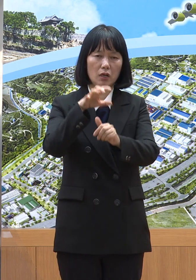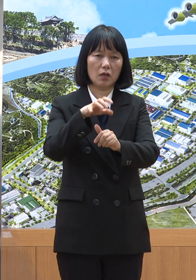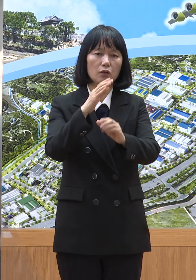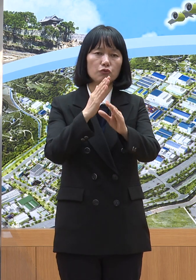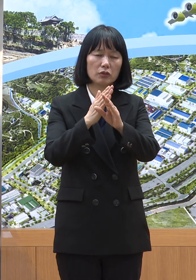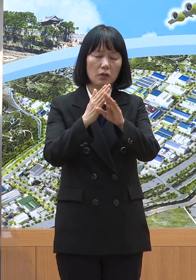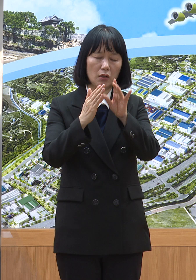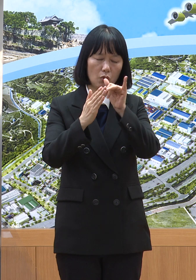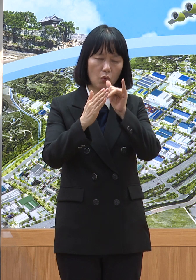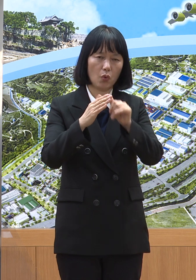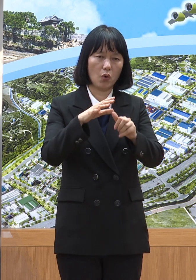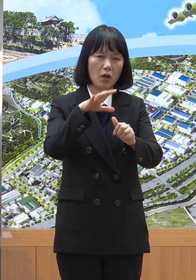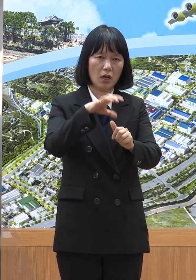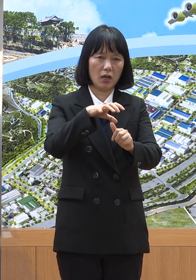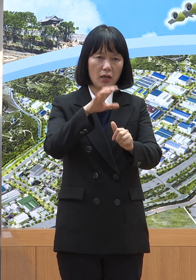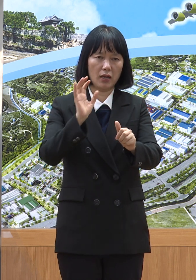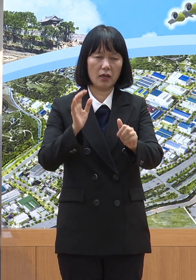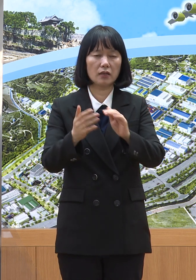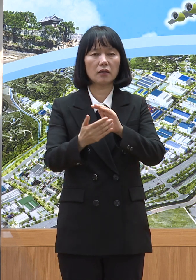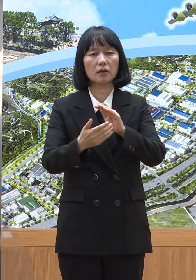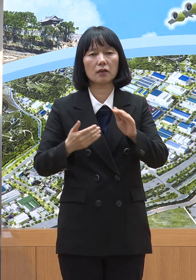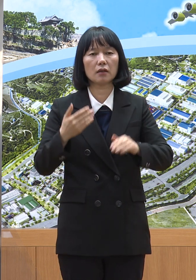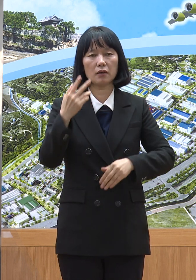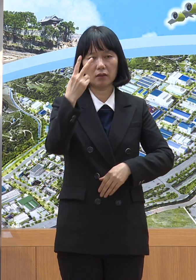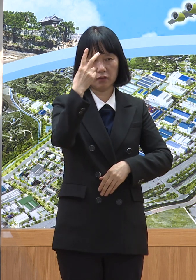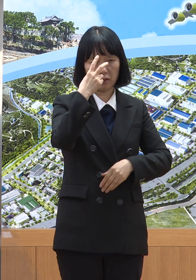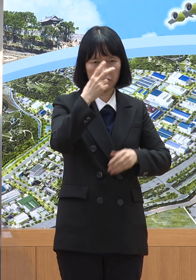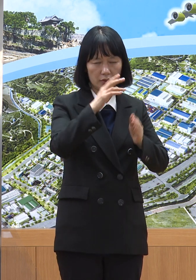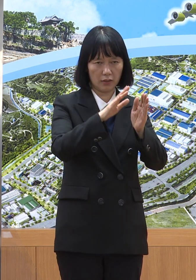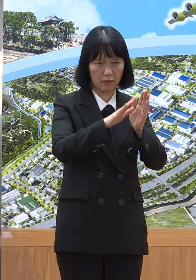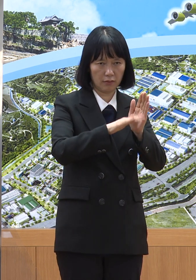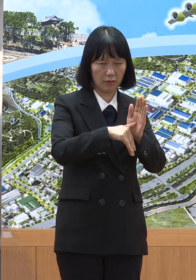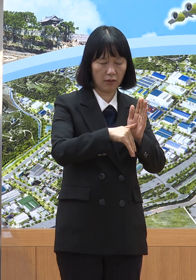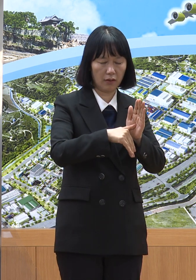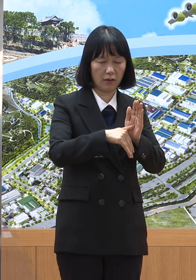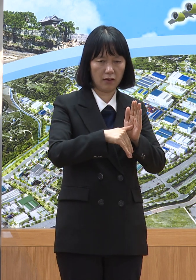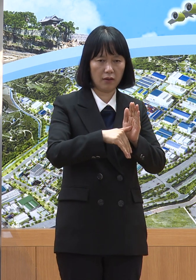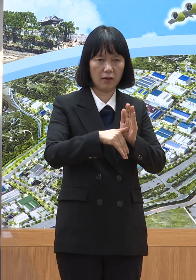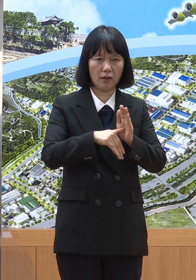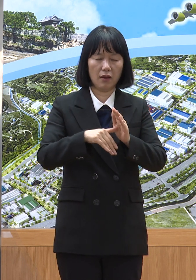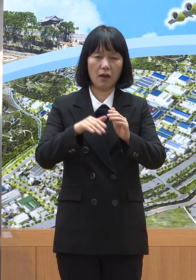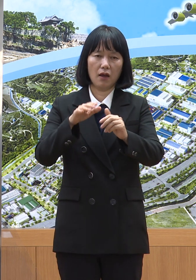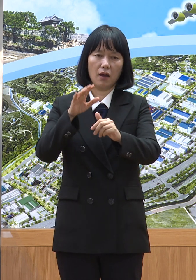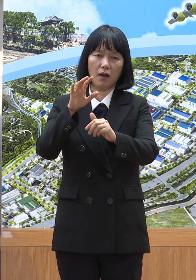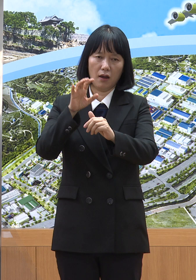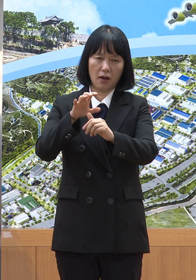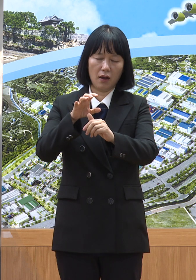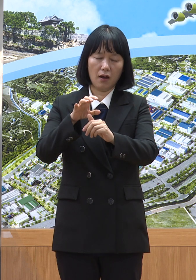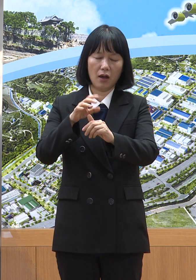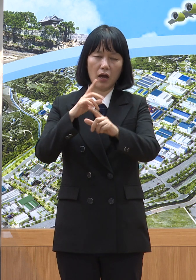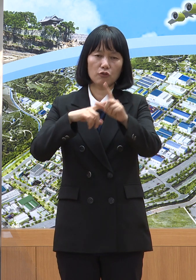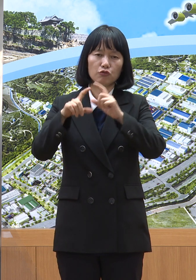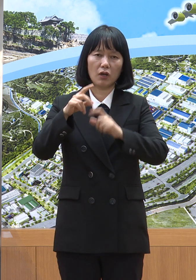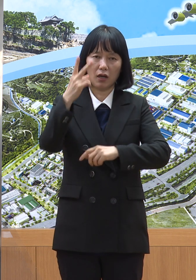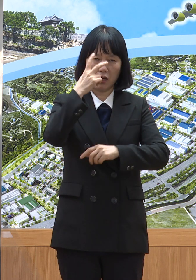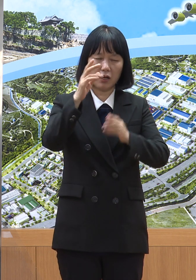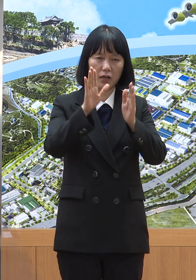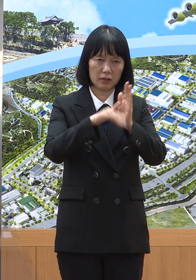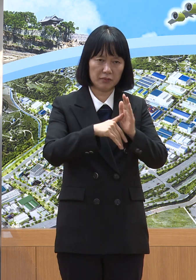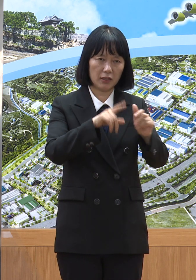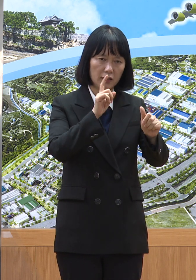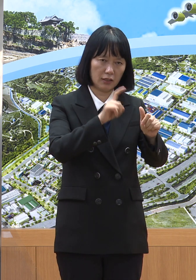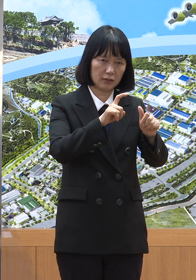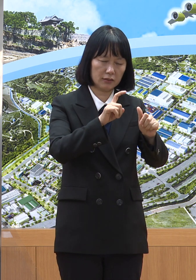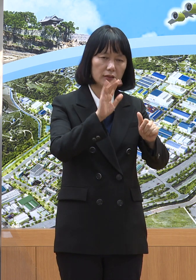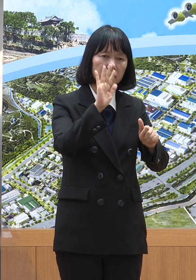중이었으며 자가격리 해제 전 검사, 자가격리 추가 검사에서 각각 양성 판정을